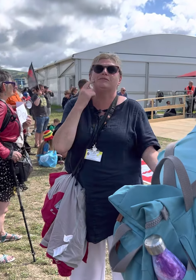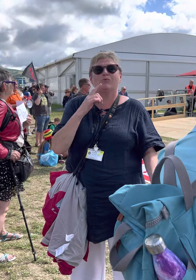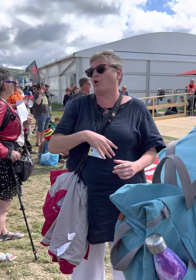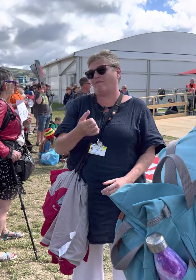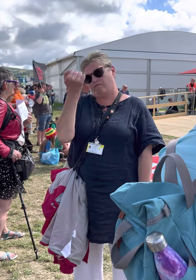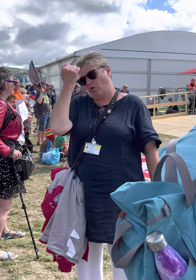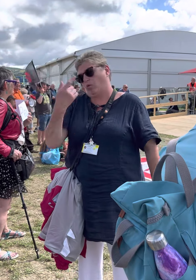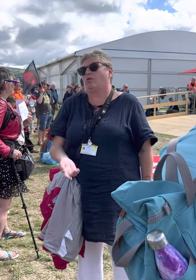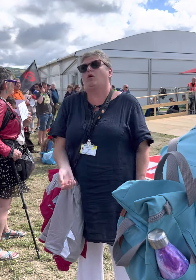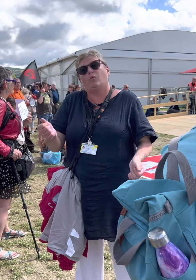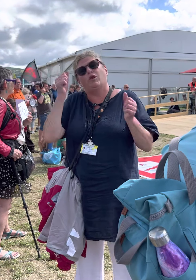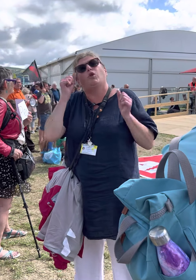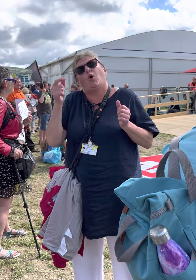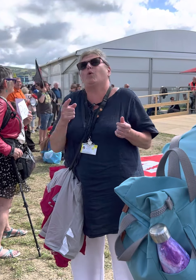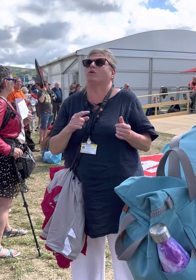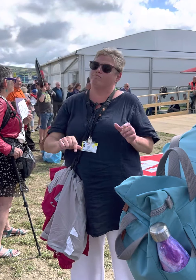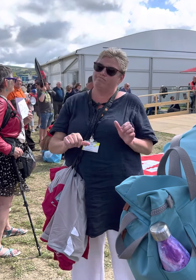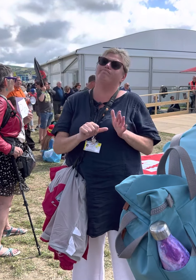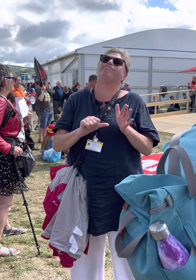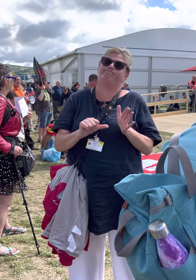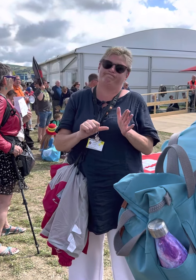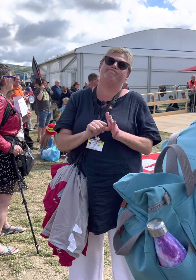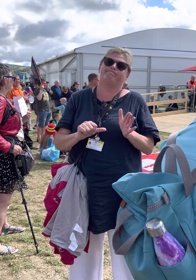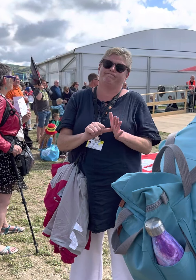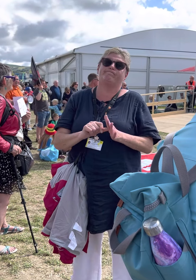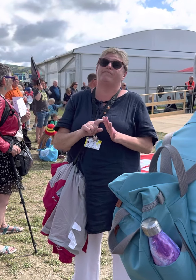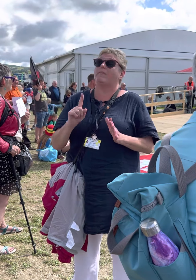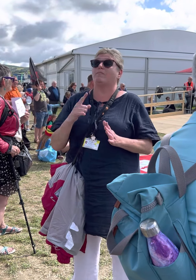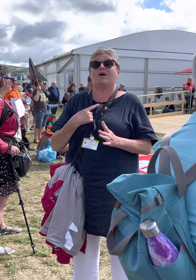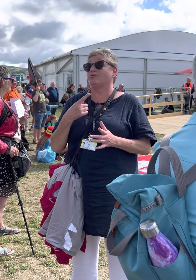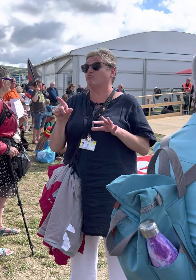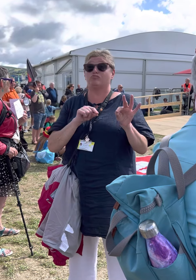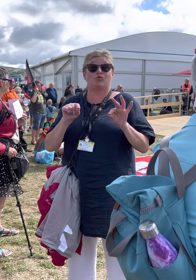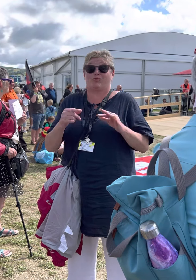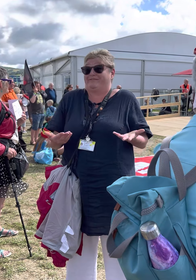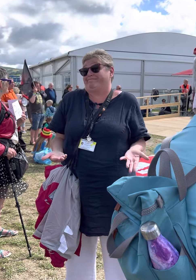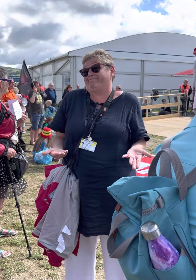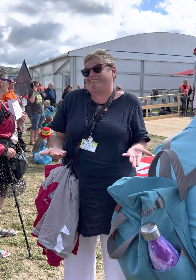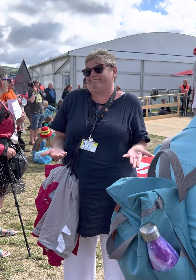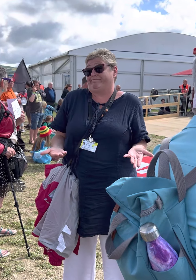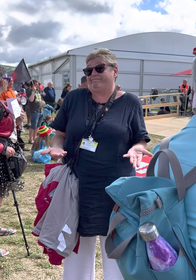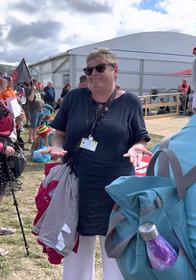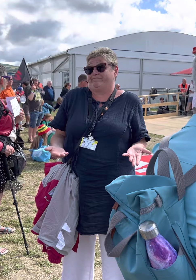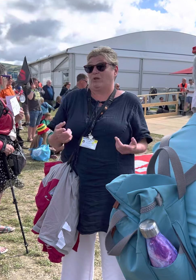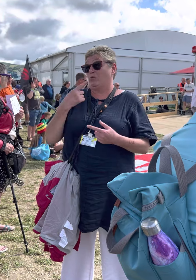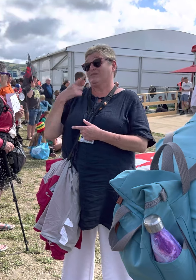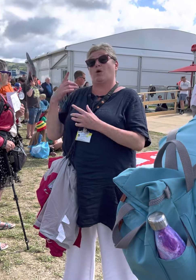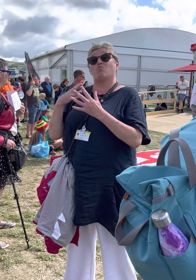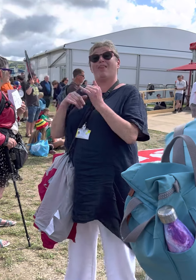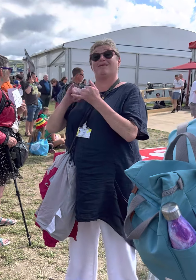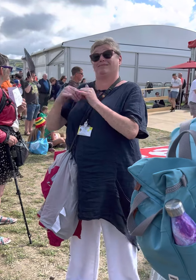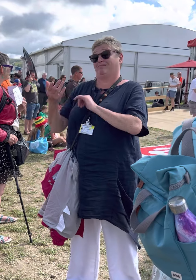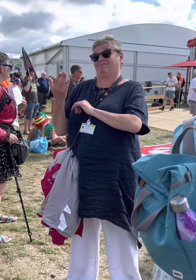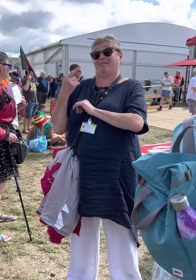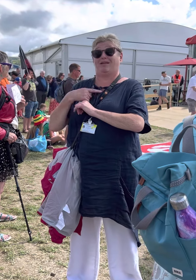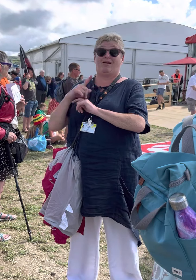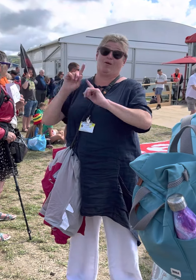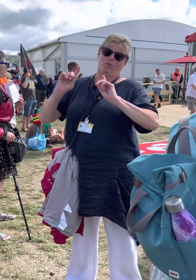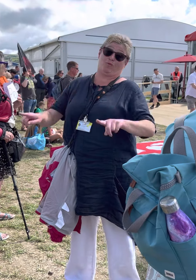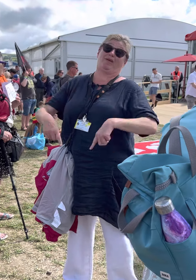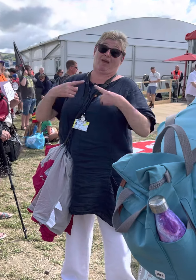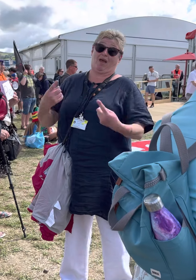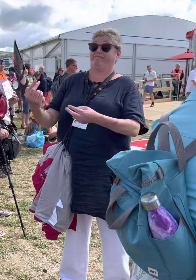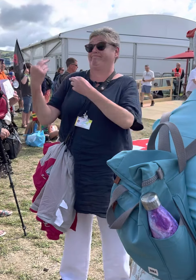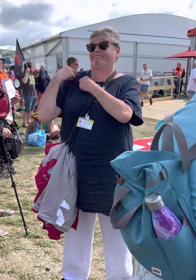ffylied. I ni'n gwybod bod hi'n anodd, ond dim dewis gyda ni. Fel dywedodd Wallace yn gynt, allwn ni